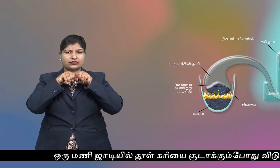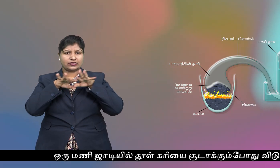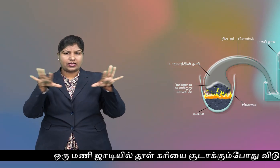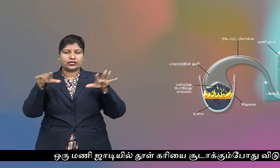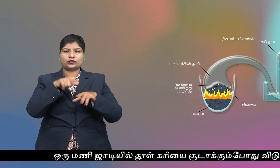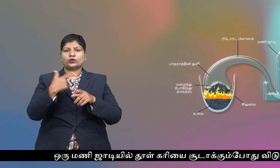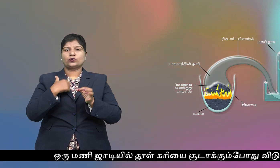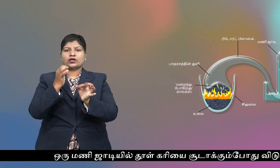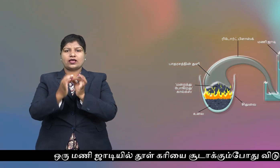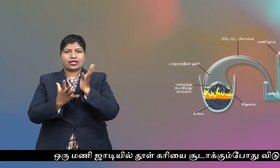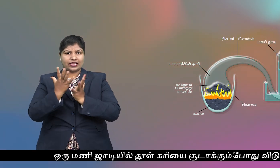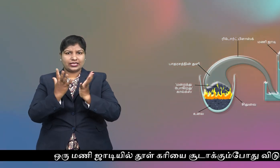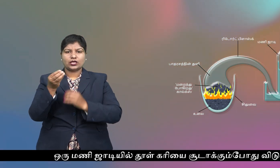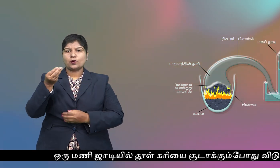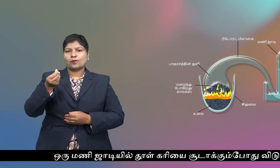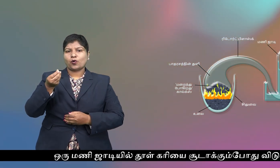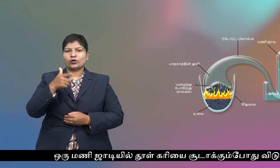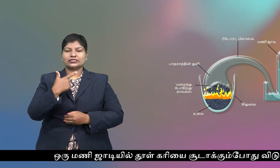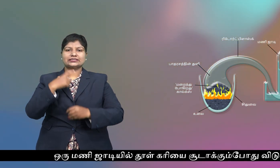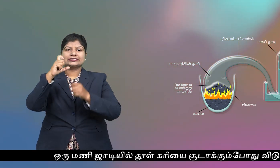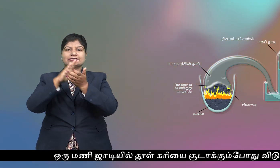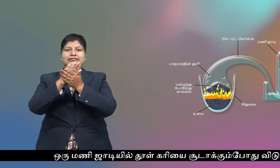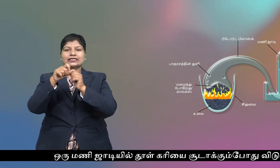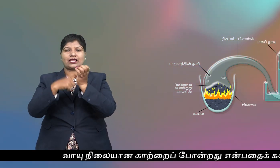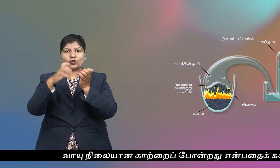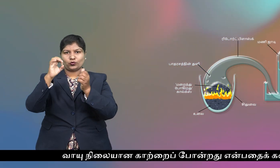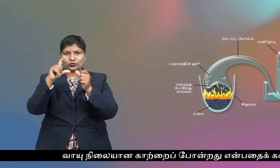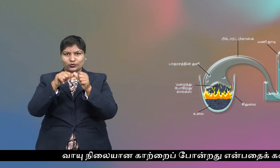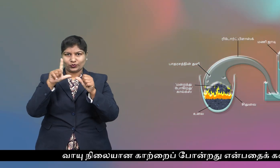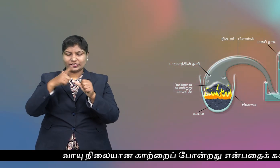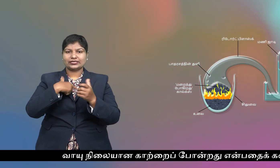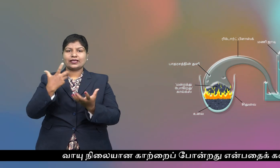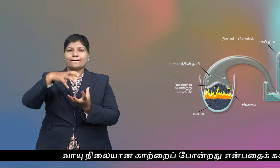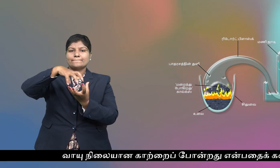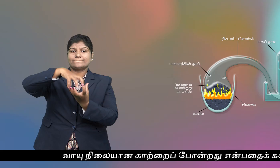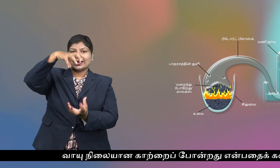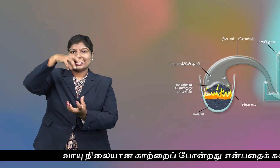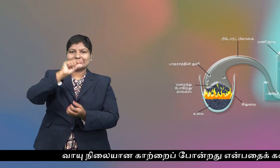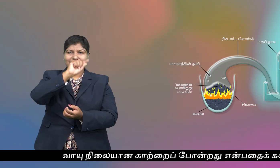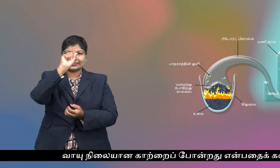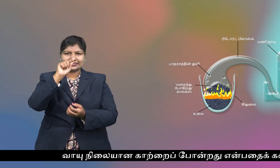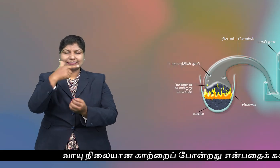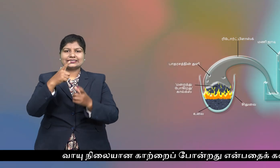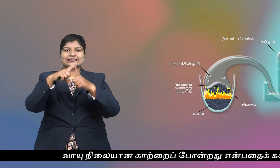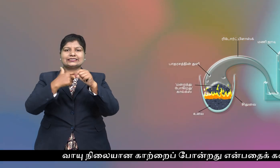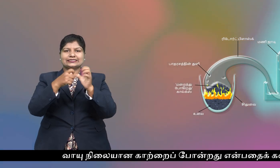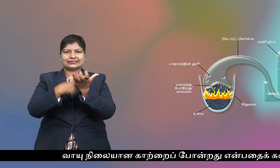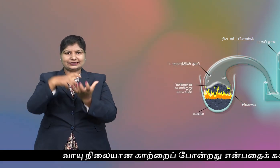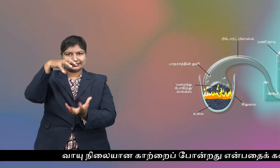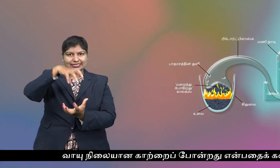ஜாடியில் தூள்கரியை சூடாக்கும் போது விடுவிக்கப்பட்ட வாயு நிலையான காற்றை போன்றது என்பதை கவனித்தார்.